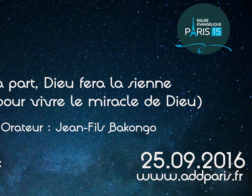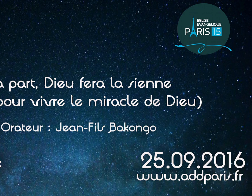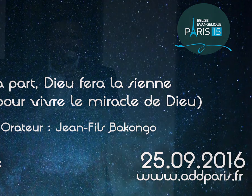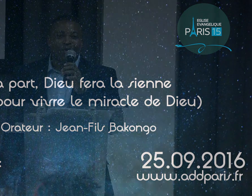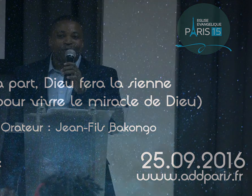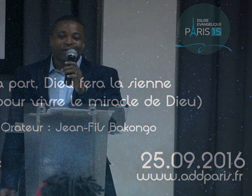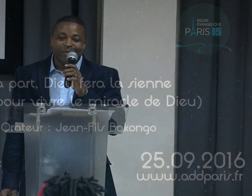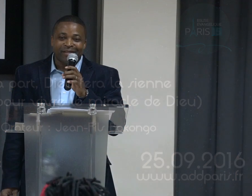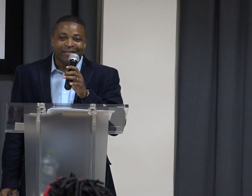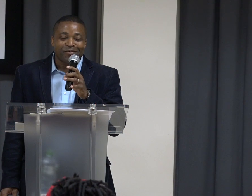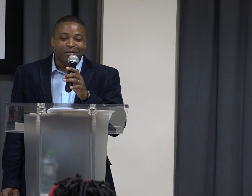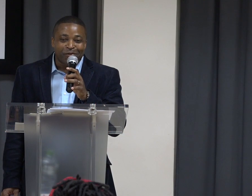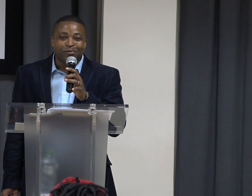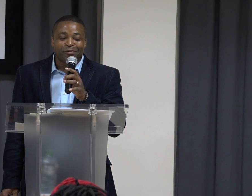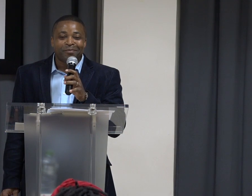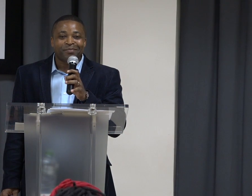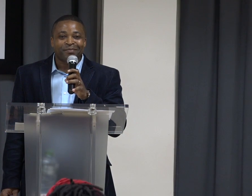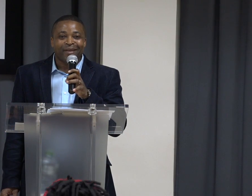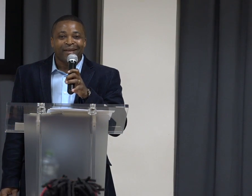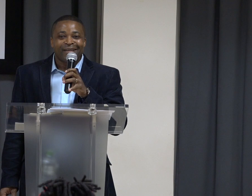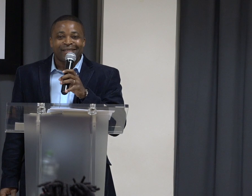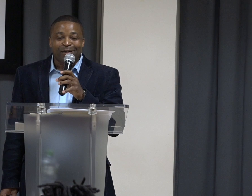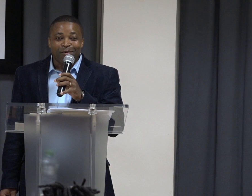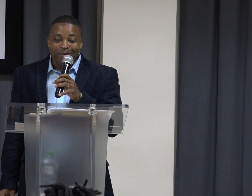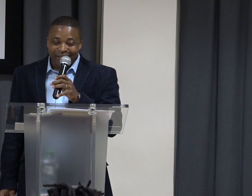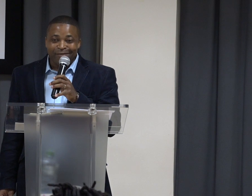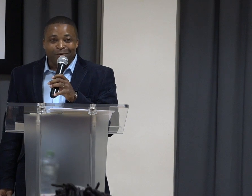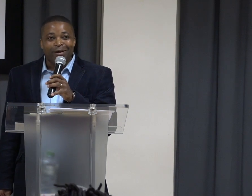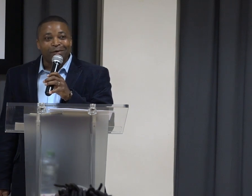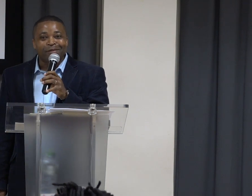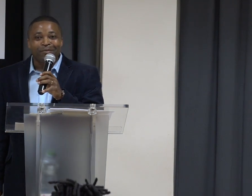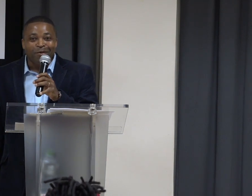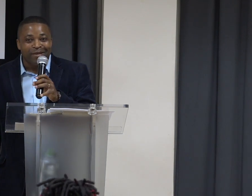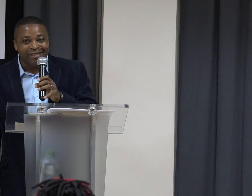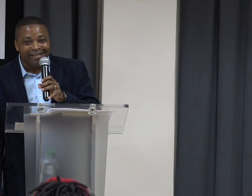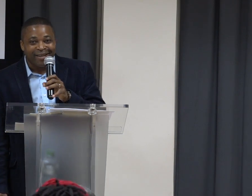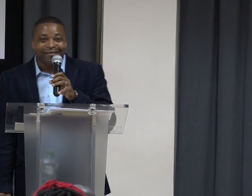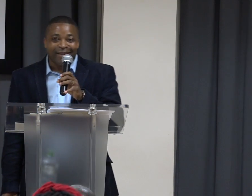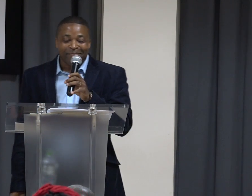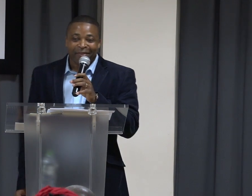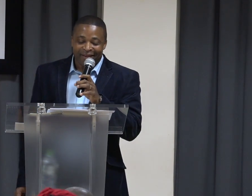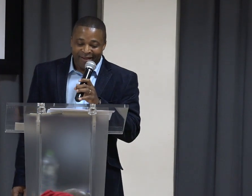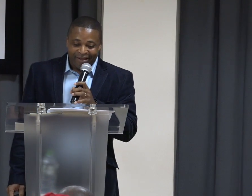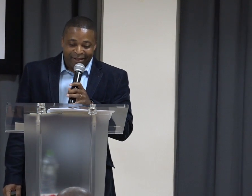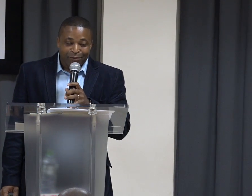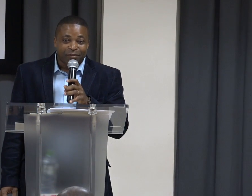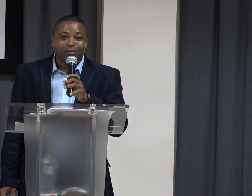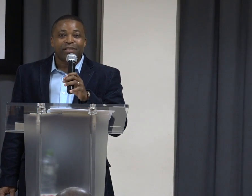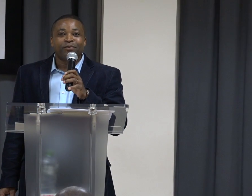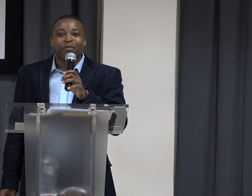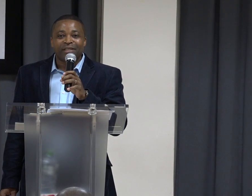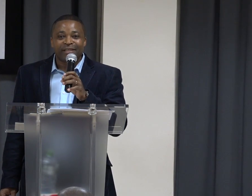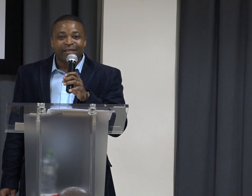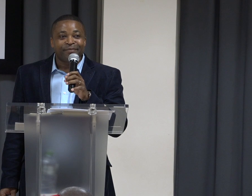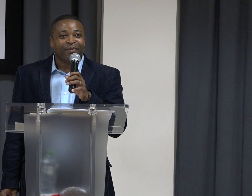Nous voulons remercier le Seigneur pour sa présence au milieu de nous. C'est sa promesse et nous croyons que sa promesse est vraie. Je voudrais aussi